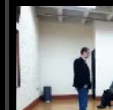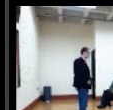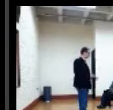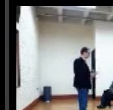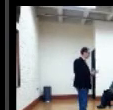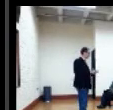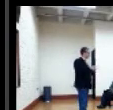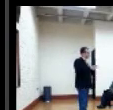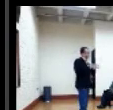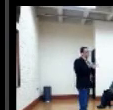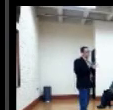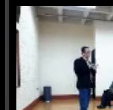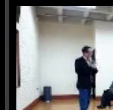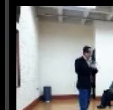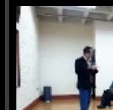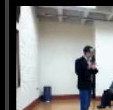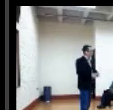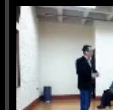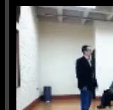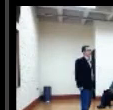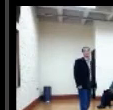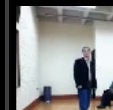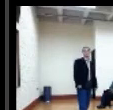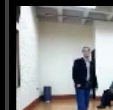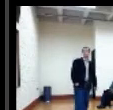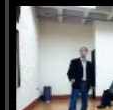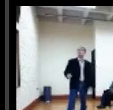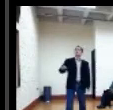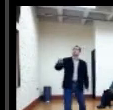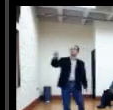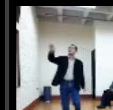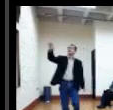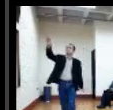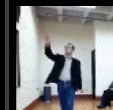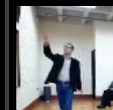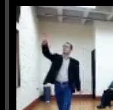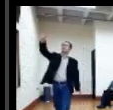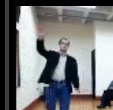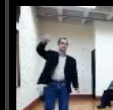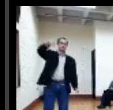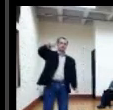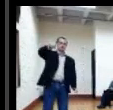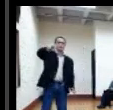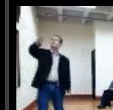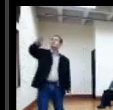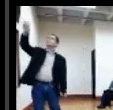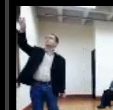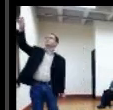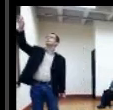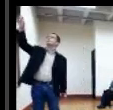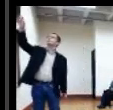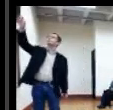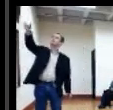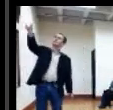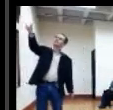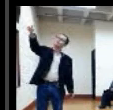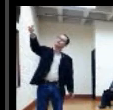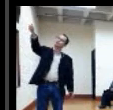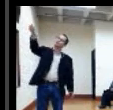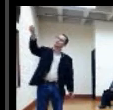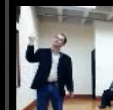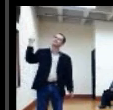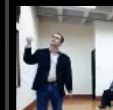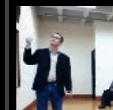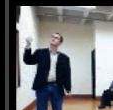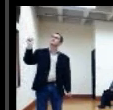DIFA. Sistematización de las condiciones curriculares que garanticen la inclusión de estudiantes con sordera en diseño gráfico. Mira, utiliza